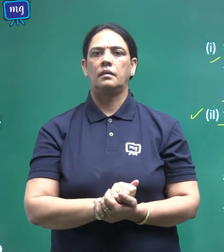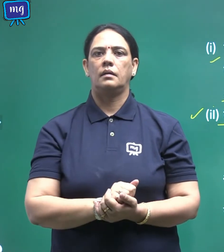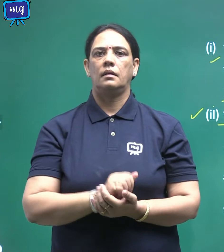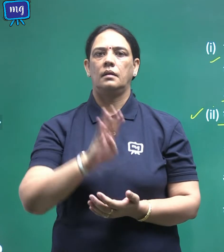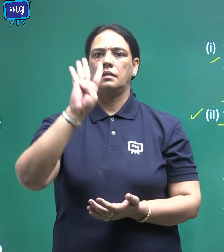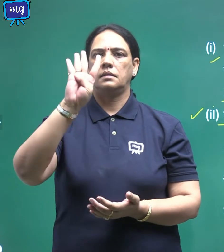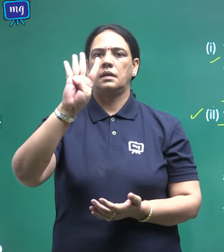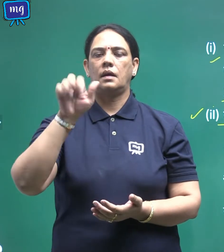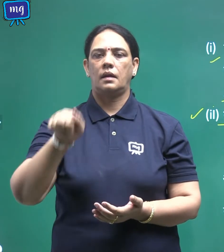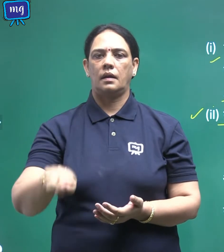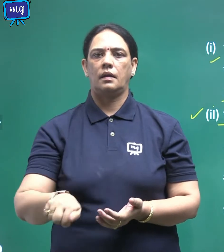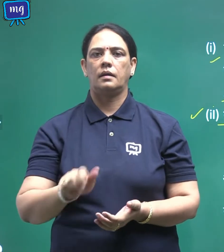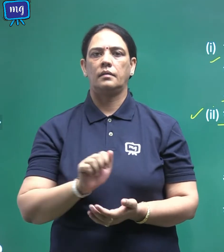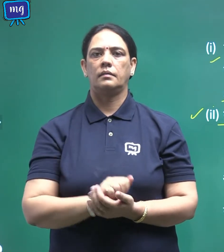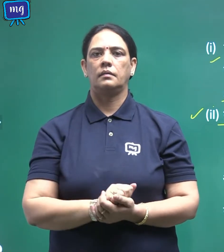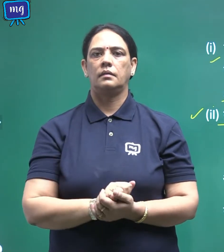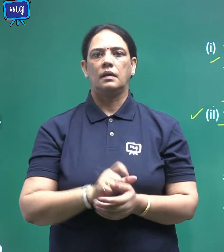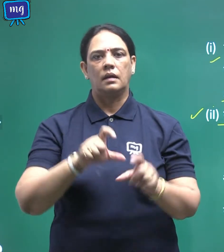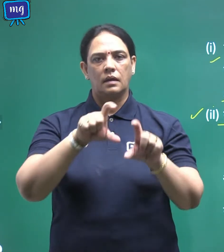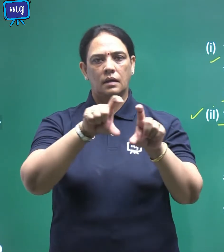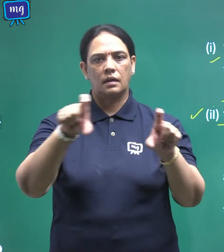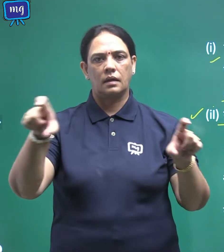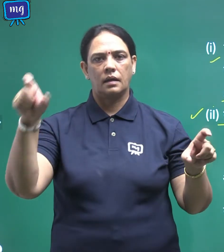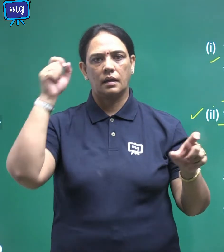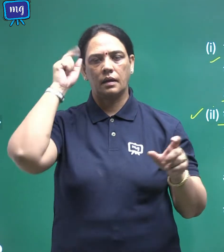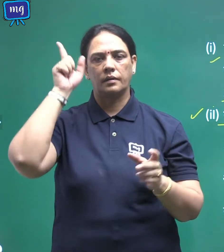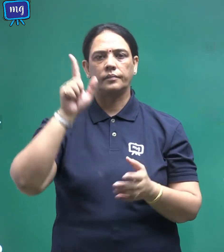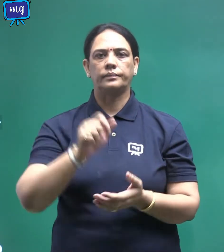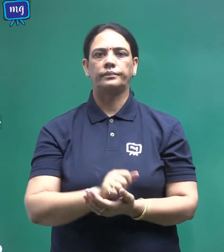1/4 है। समझ आ गया?